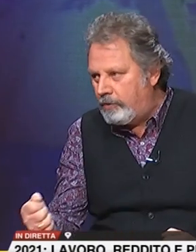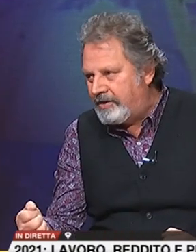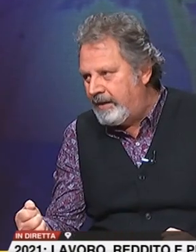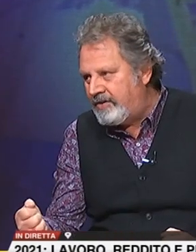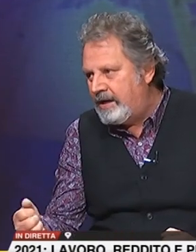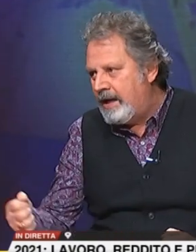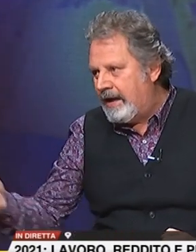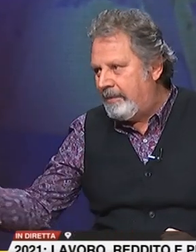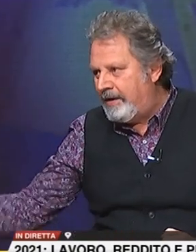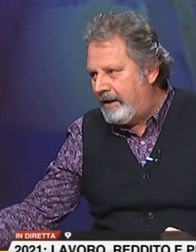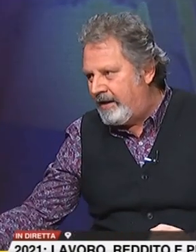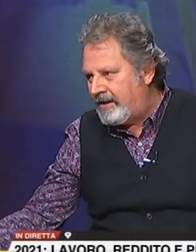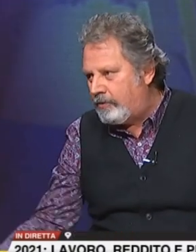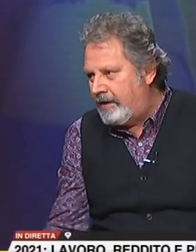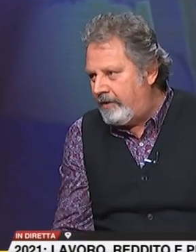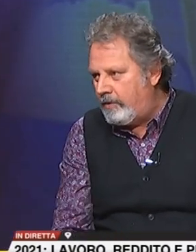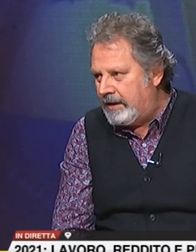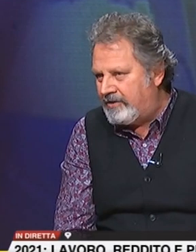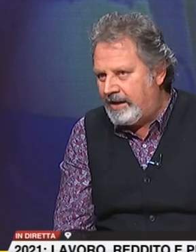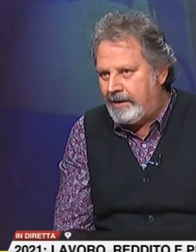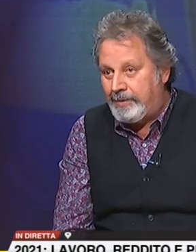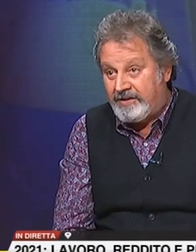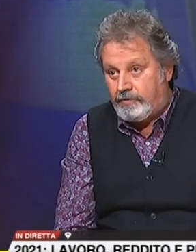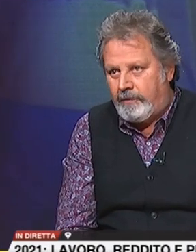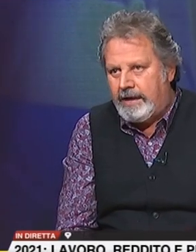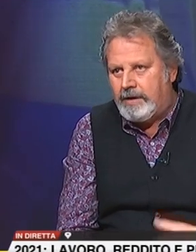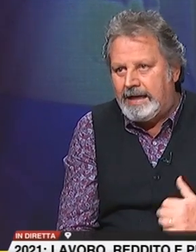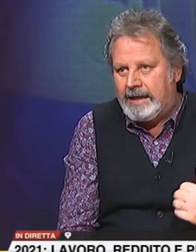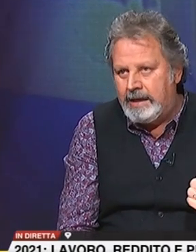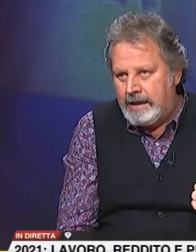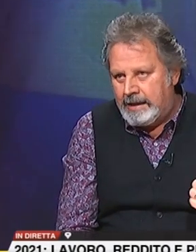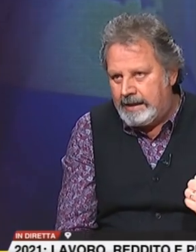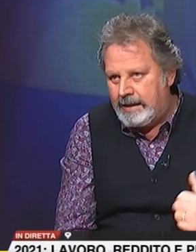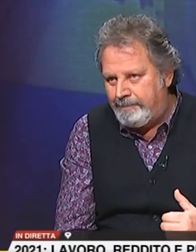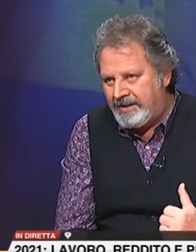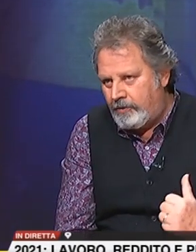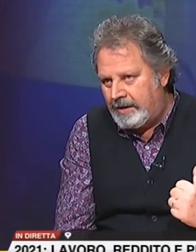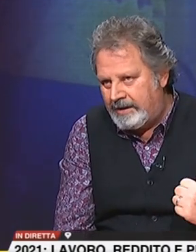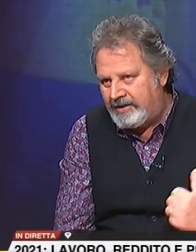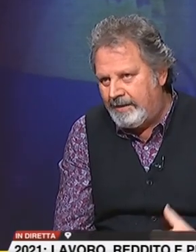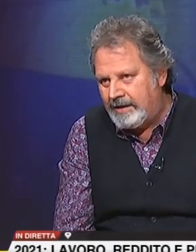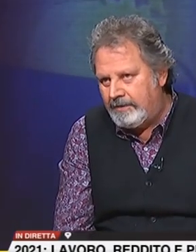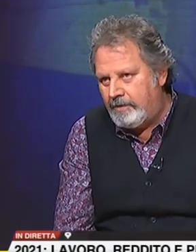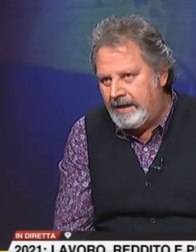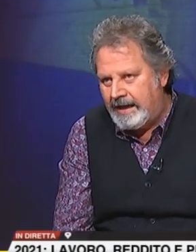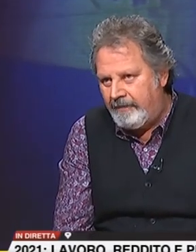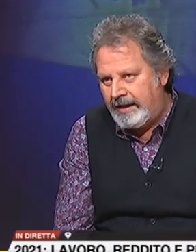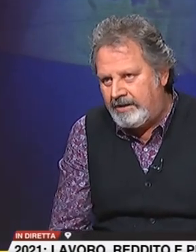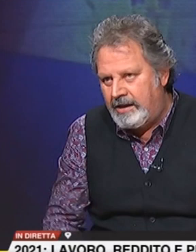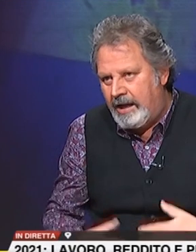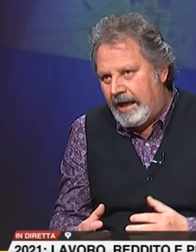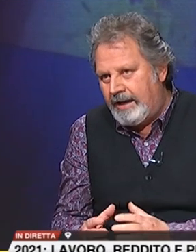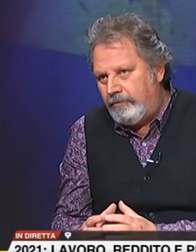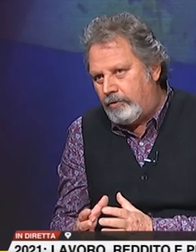sui 12 mesi e che prima invece toglievano a dicembre, perché se tu vai a guardare la pensione di dicembre del